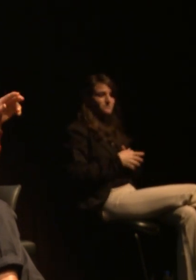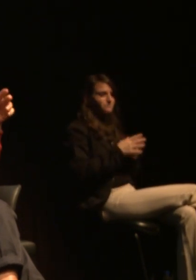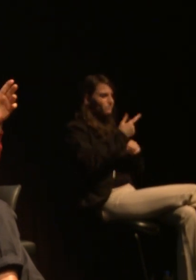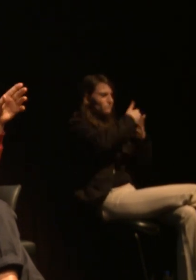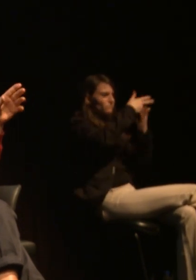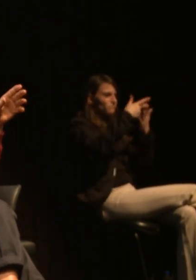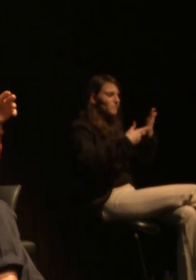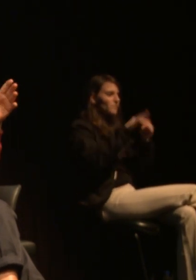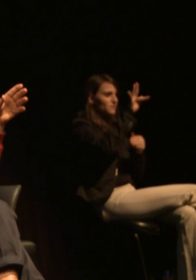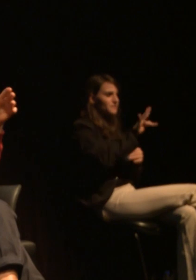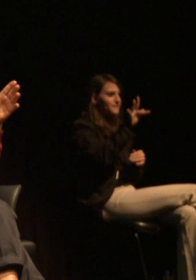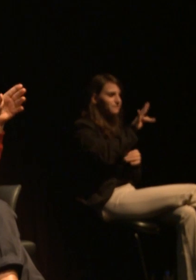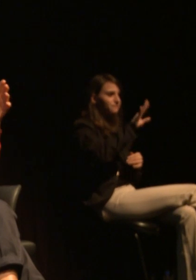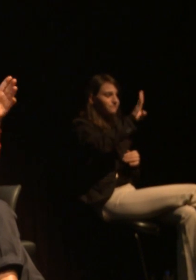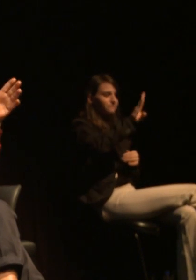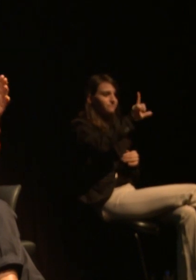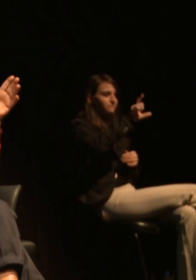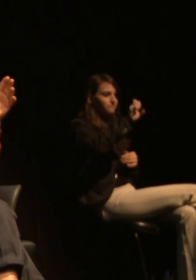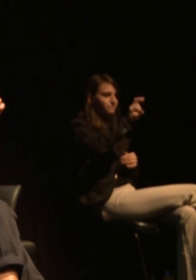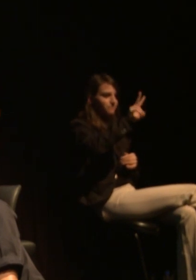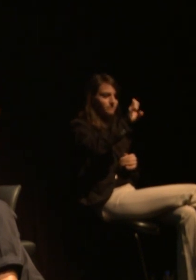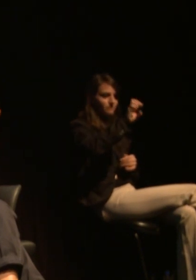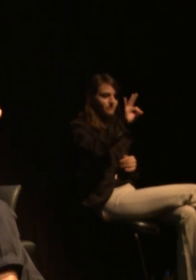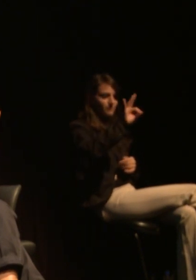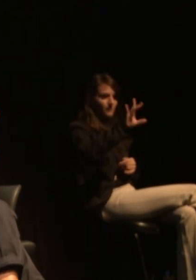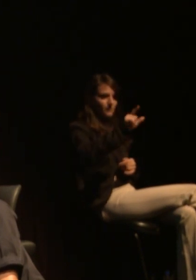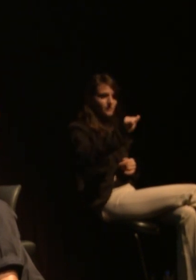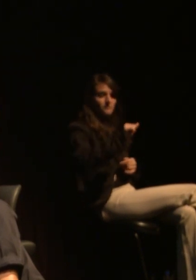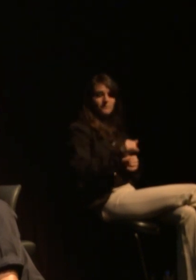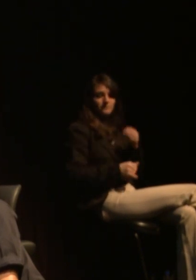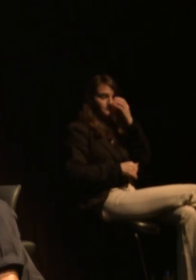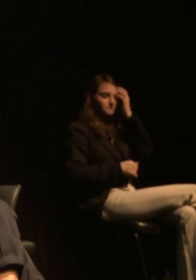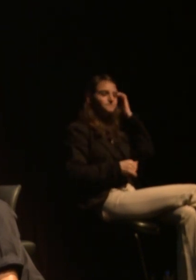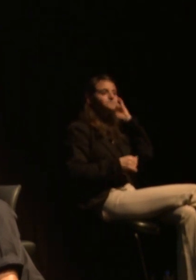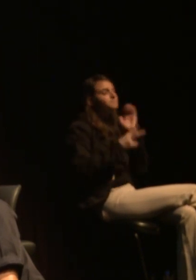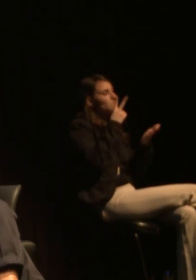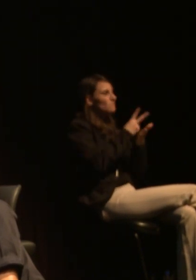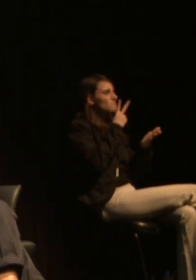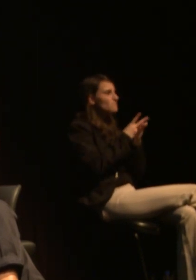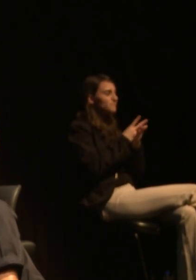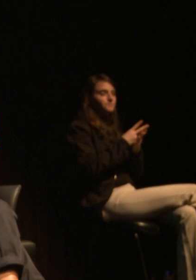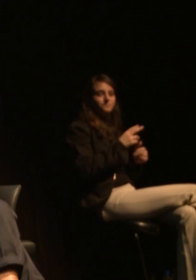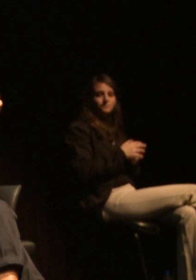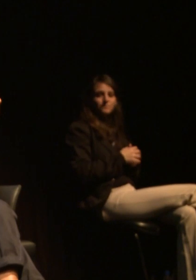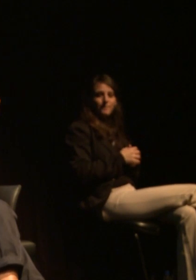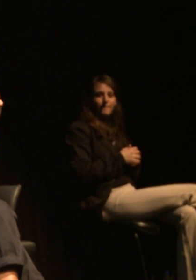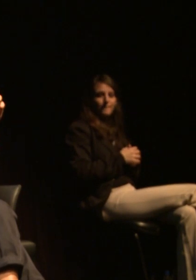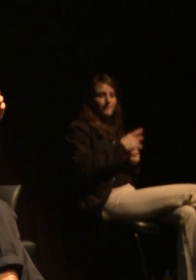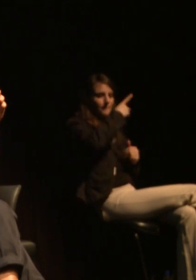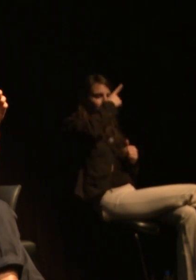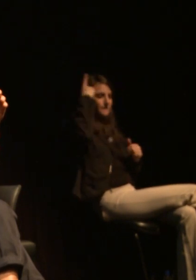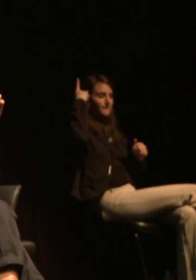várias universidades, de Berkeley, Harvard, Cambridge, etc. Era sem tradução. E as